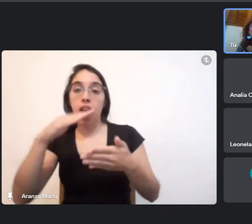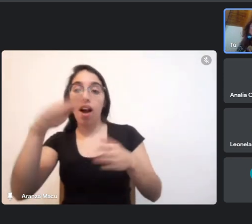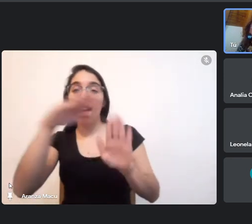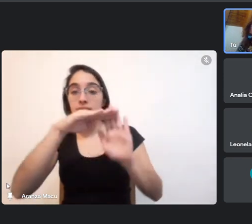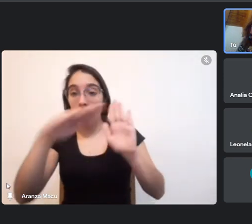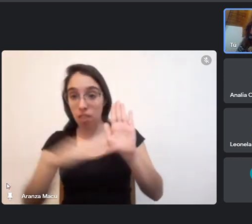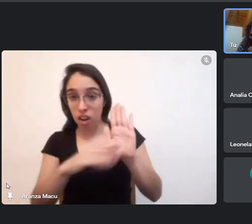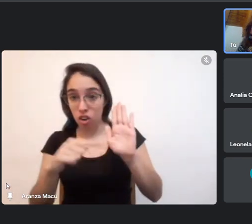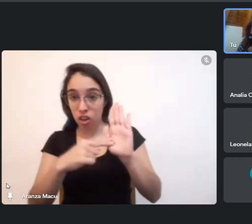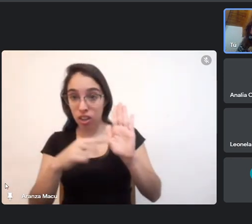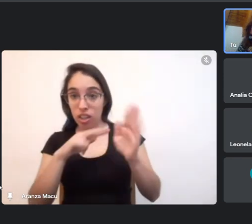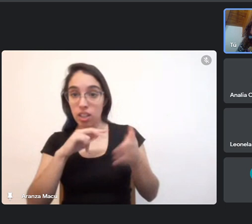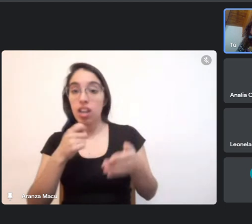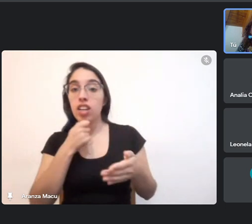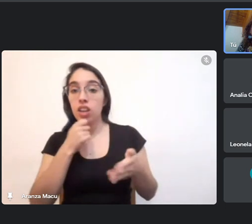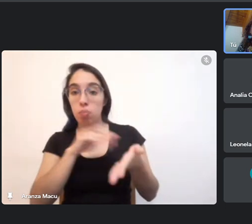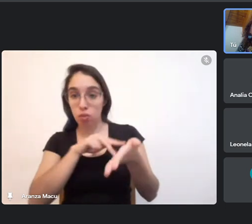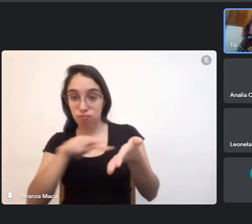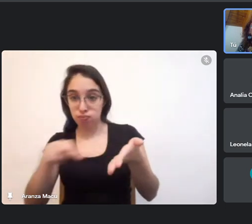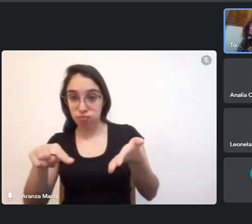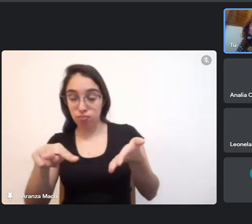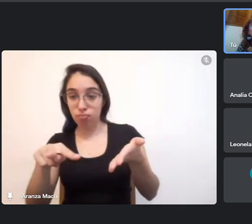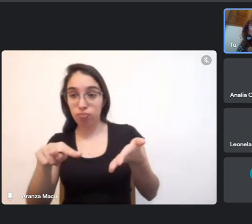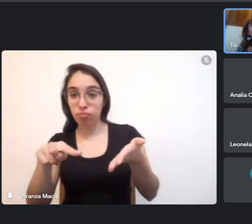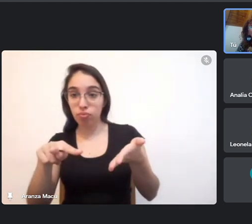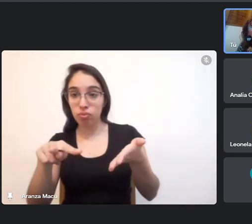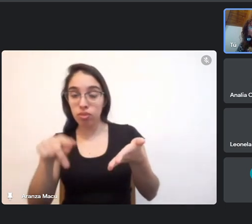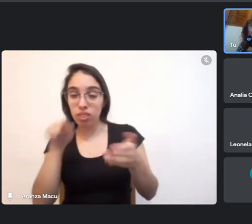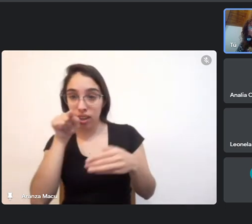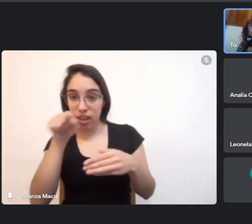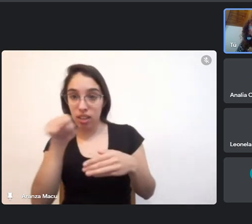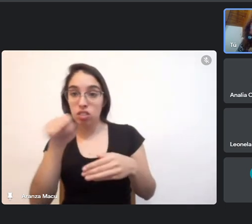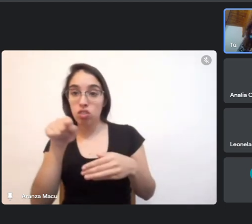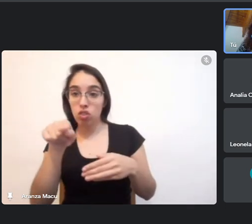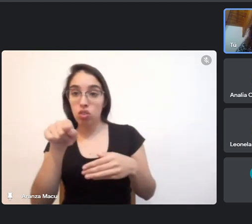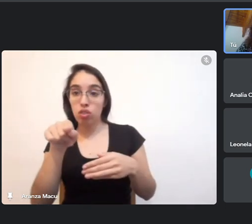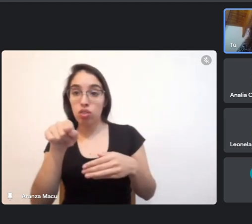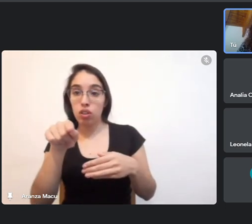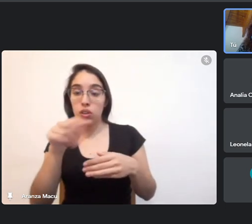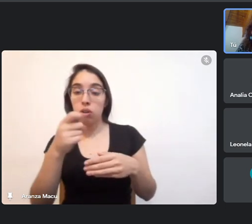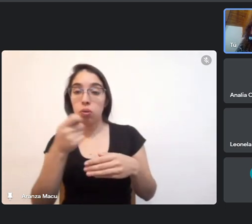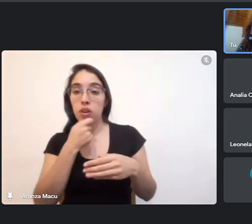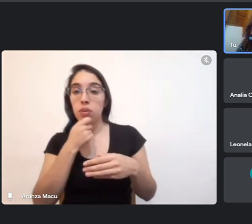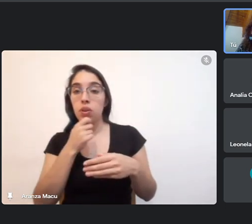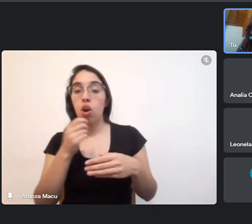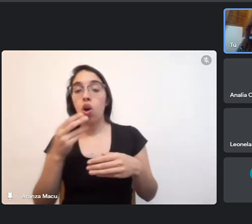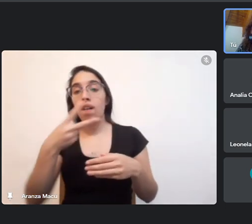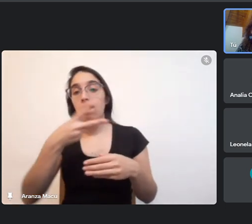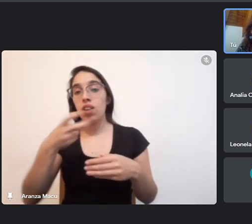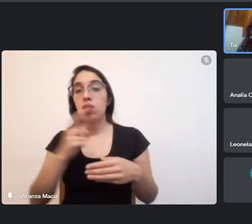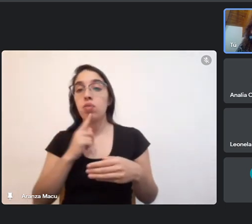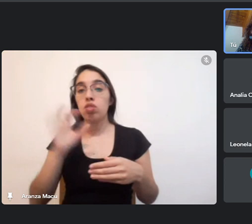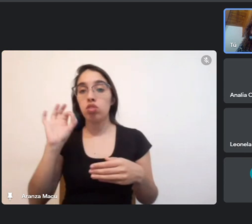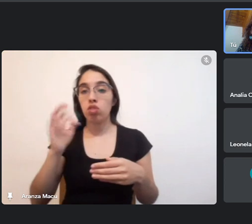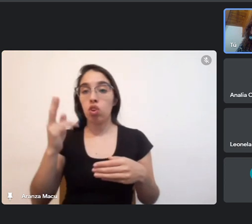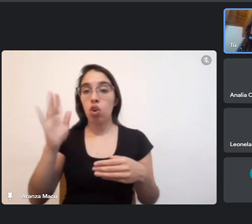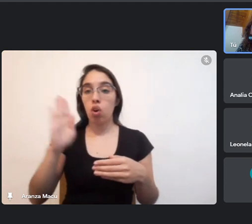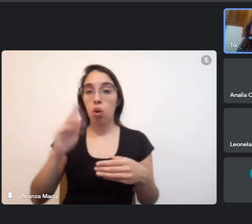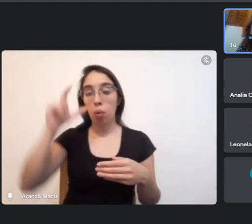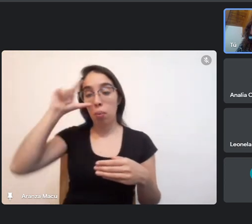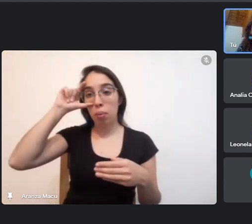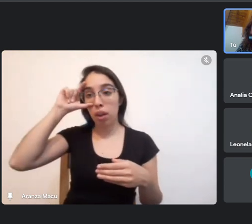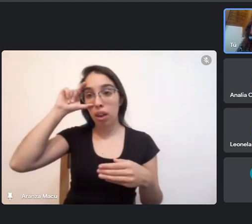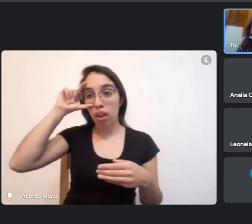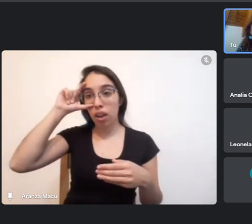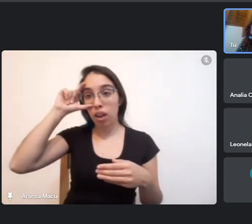is offered. Esto que es el verbo to be más el pasado participio, se dice que es en voz pasiva, que